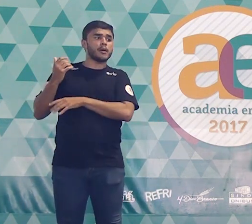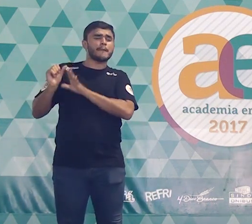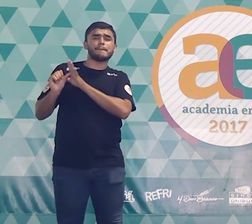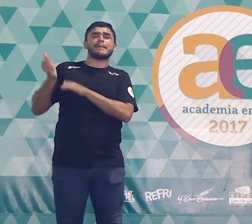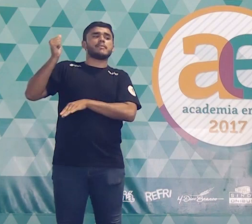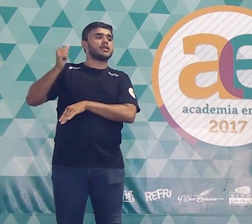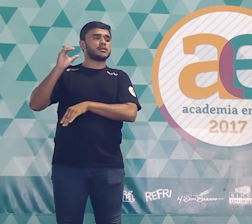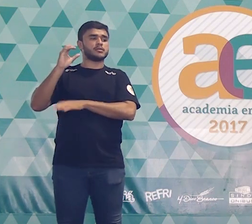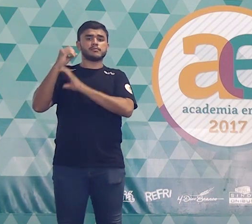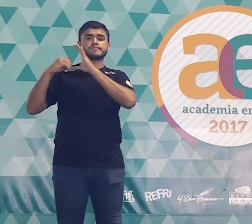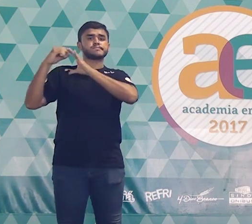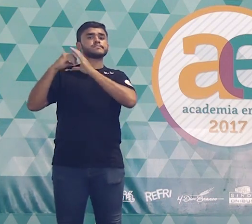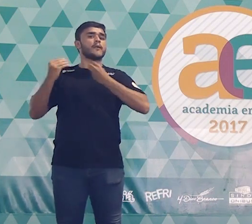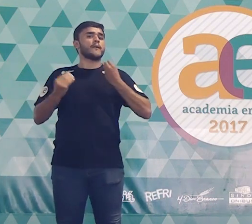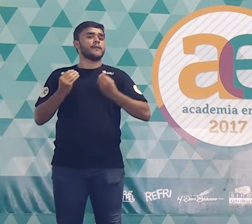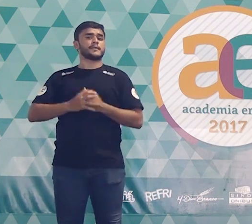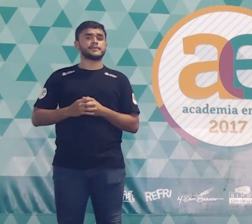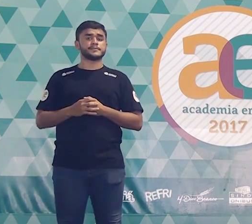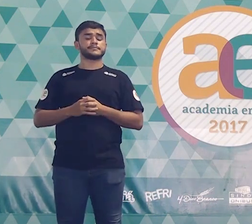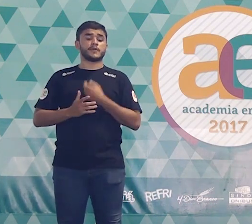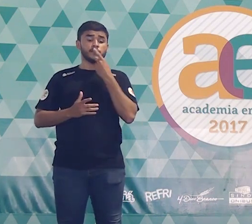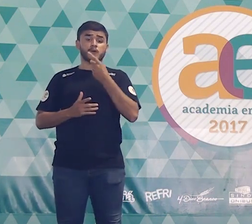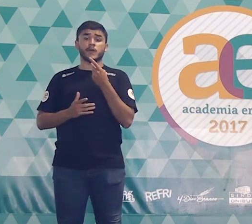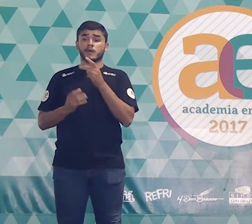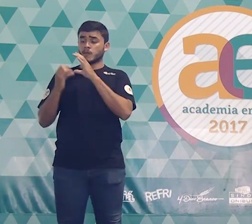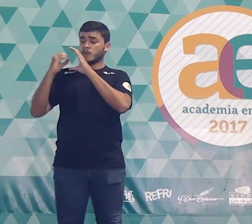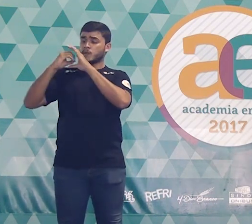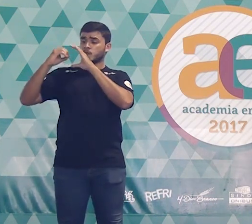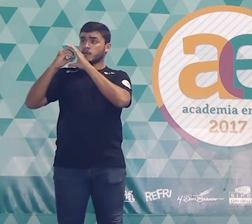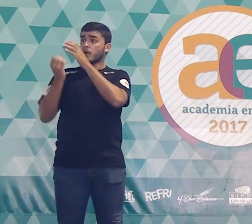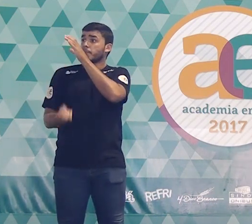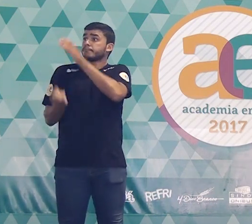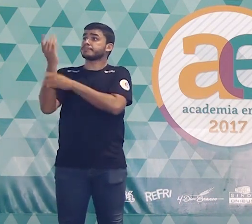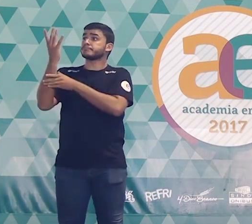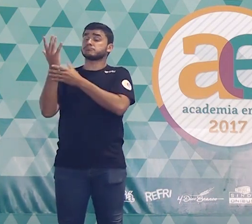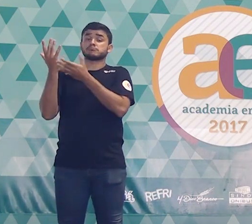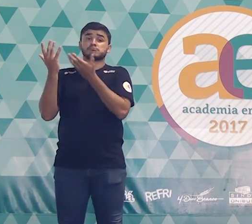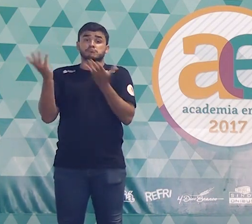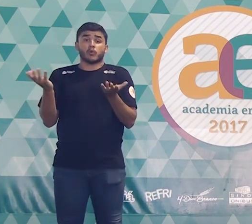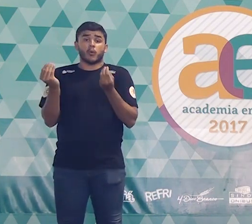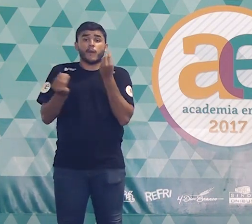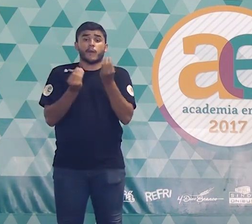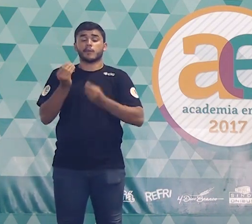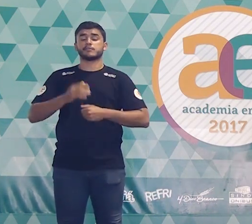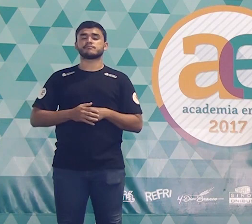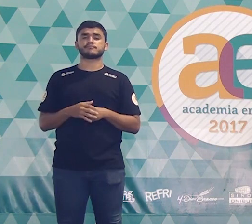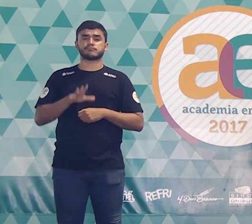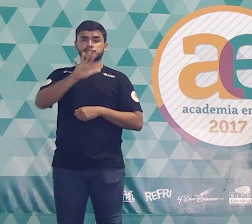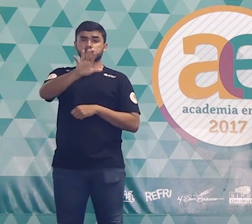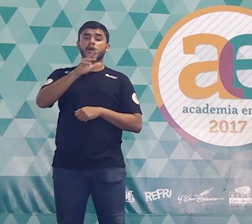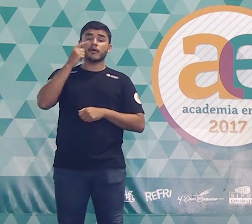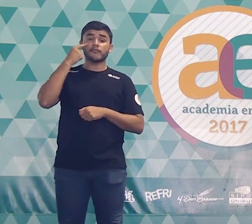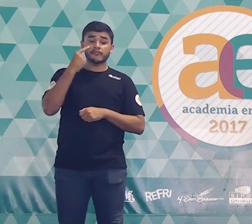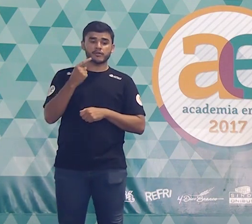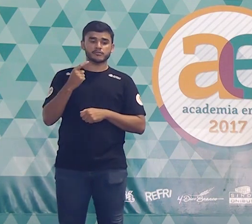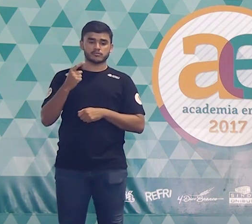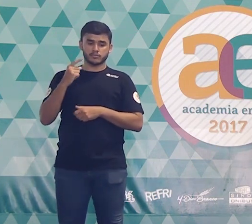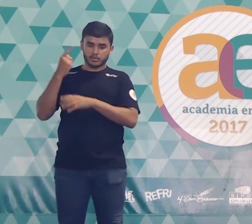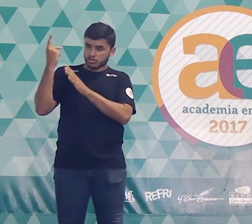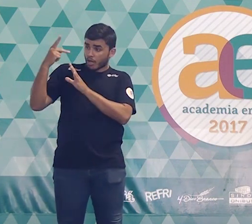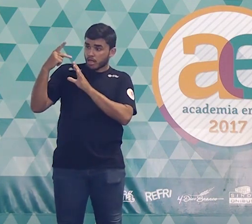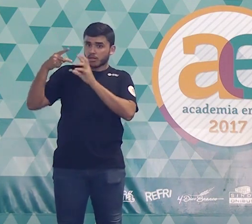do nada, pelo menos não nas condições que nós temos hoje no planeta, tá? Apresenta